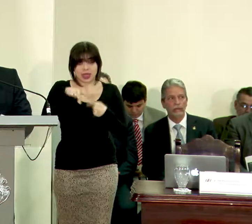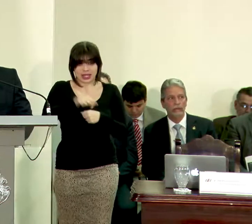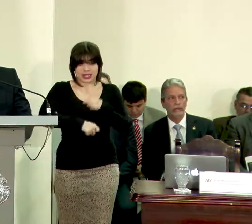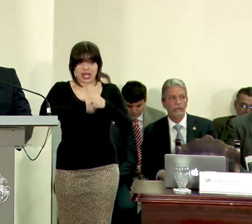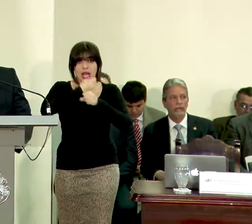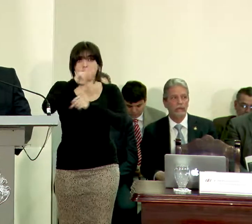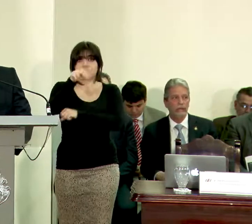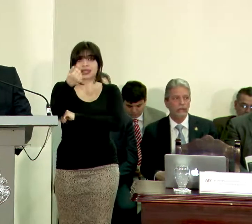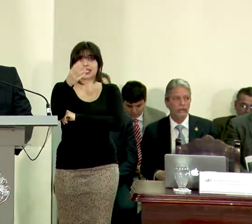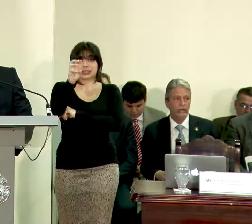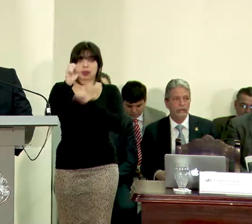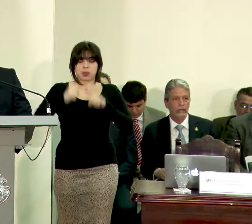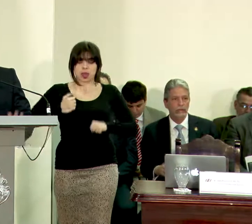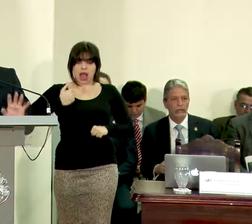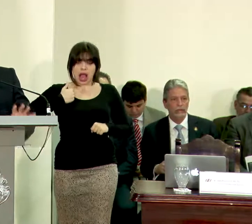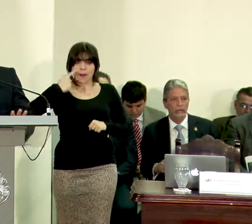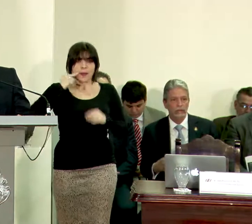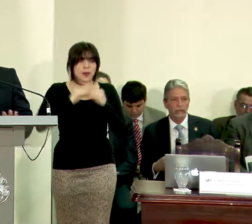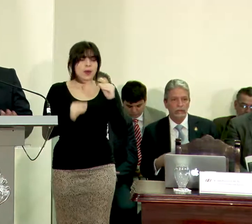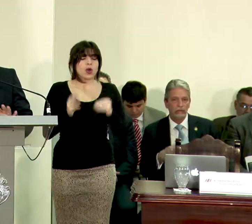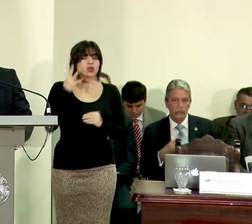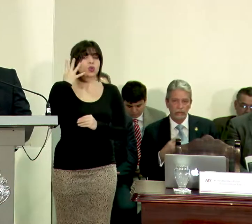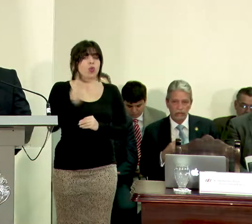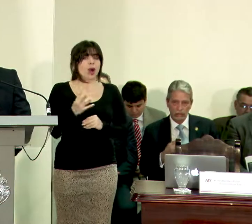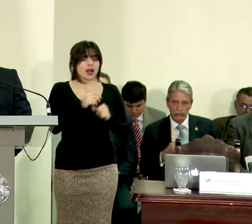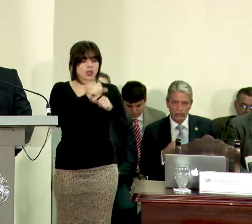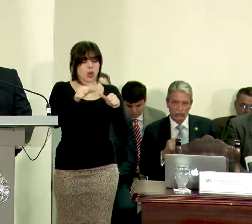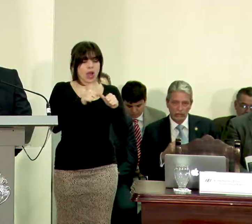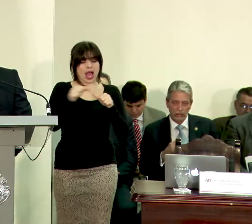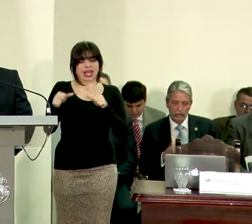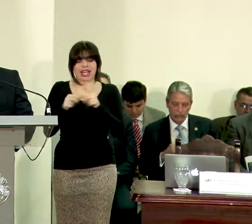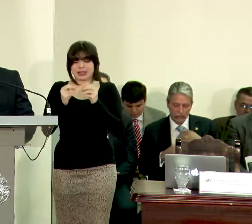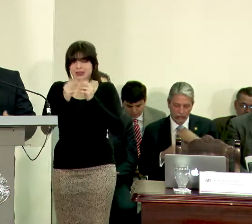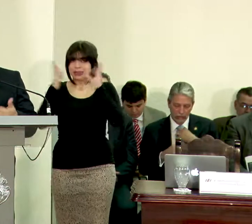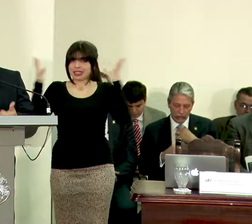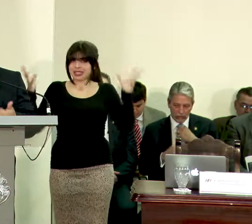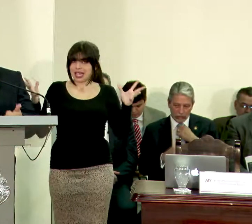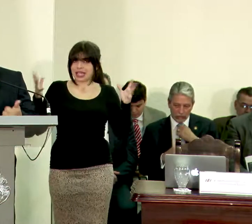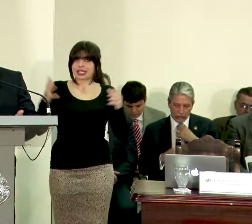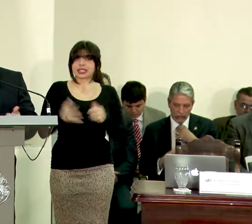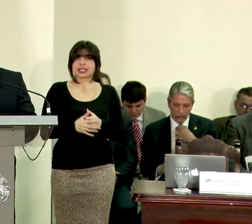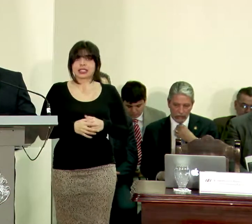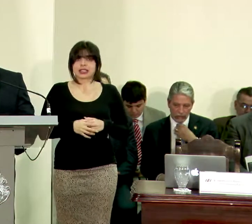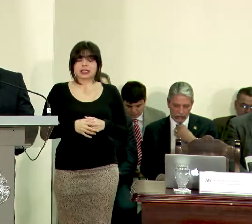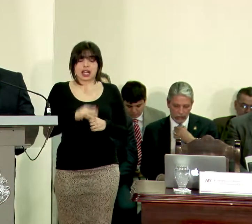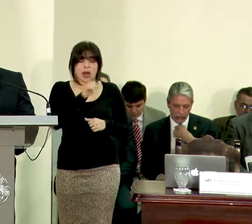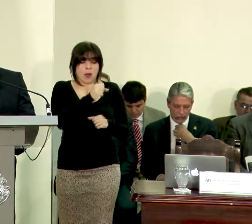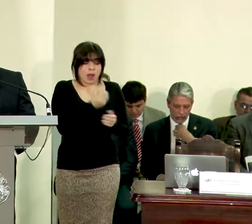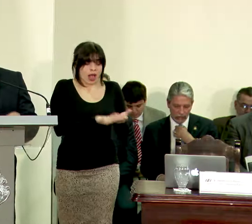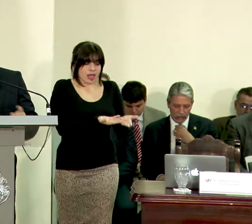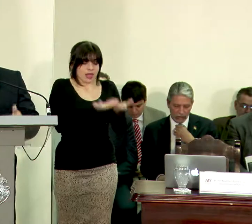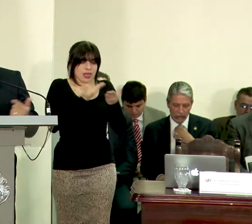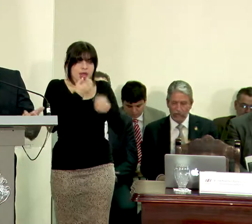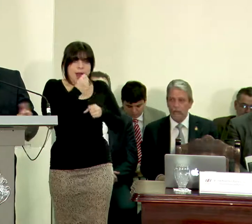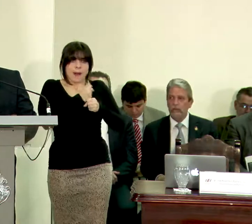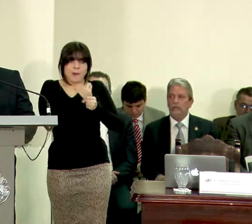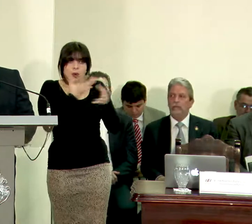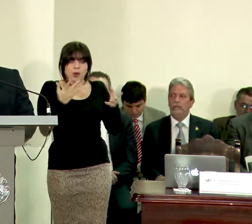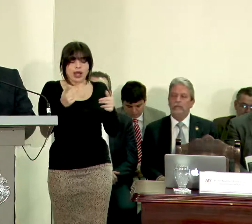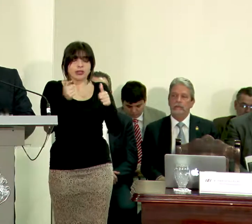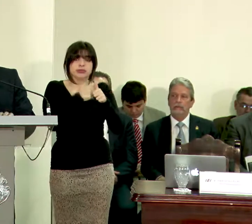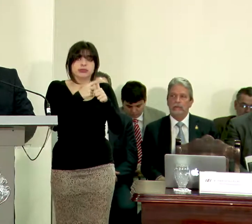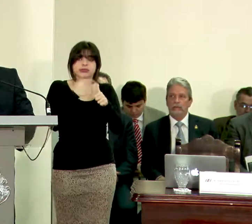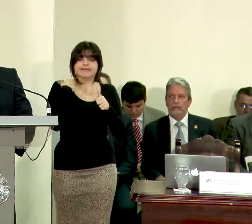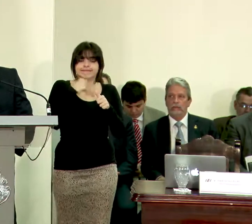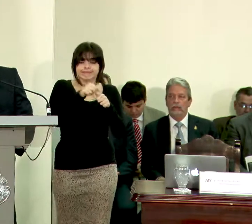año 2016 tengamos al menos 4 grandes sectores que generen esta obra pública. En primer lugar, tenemos